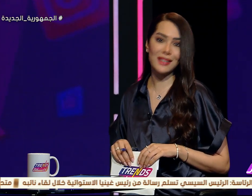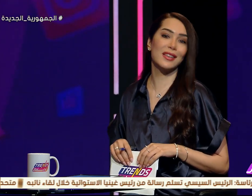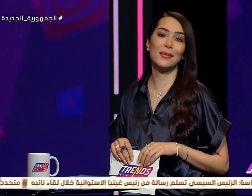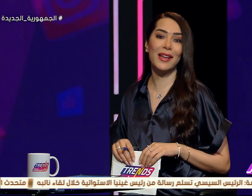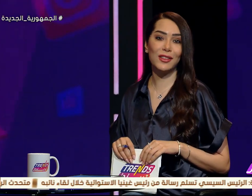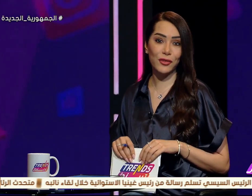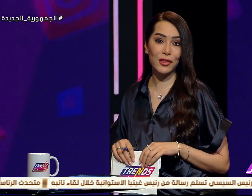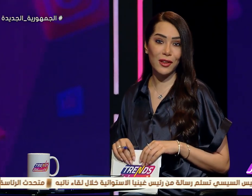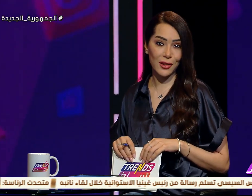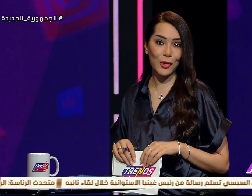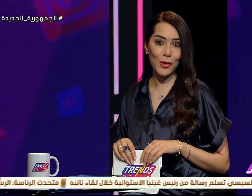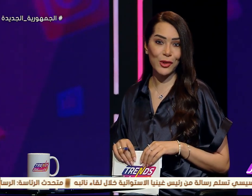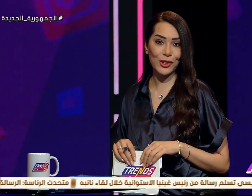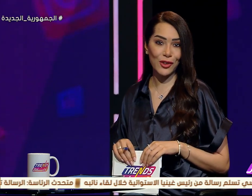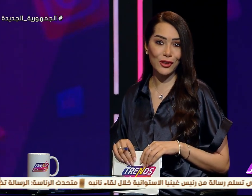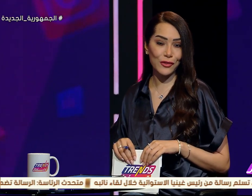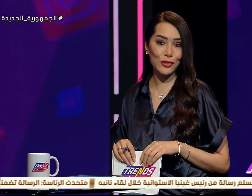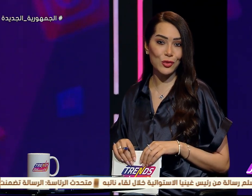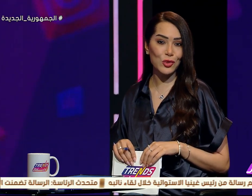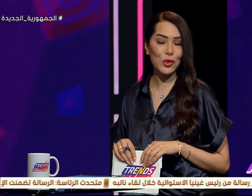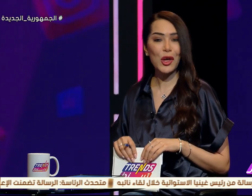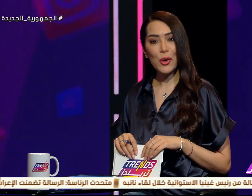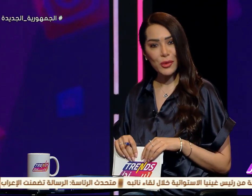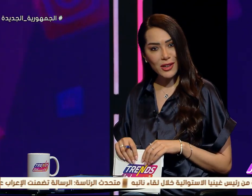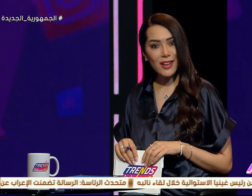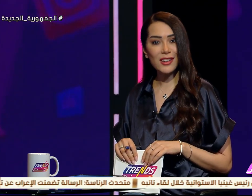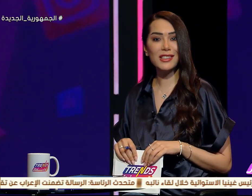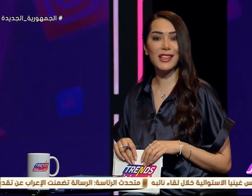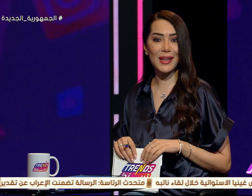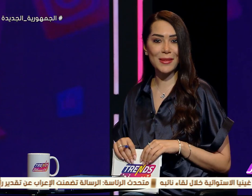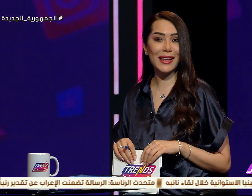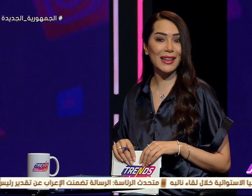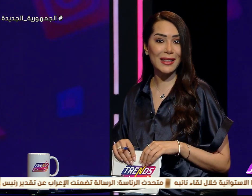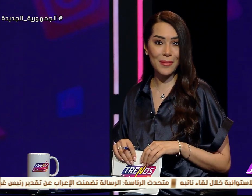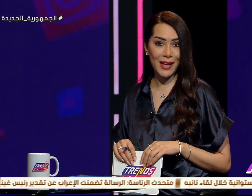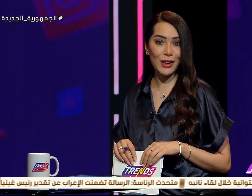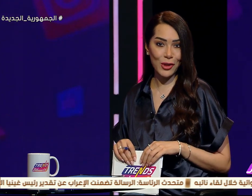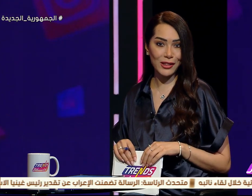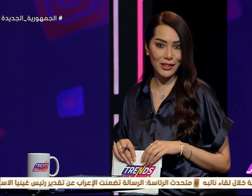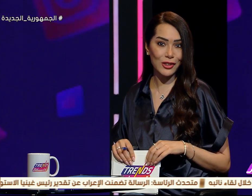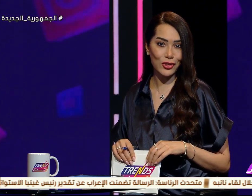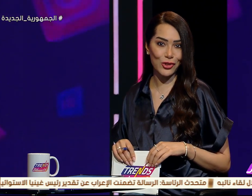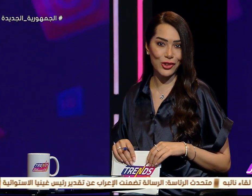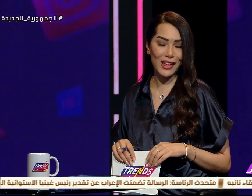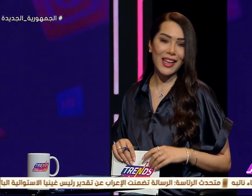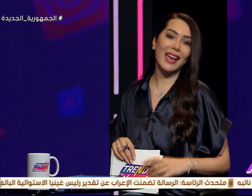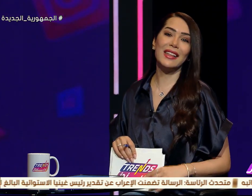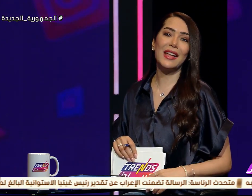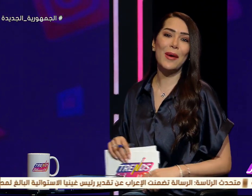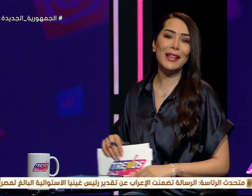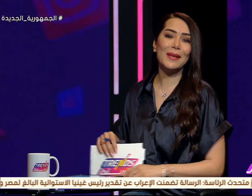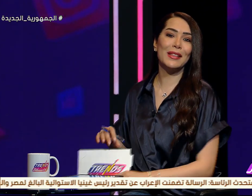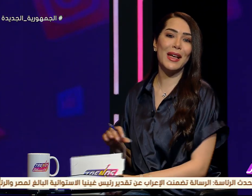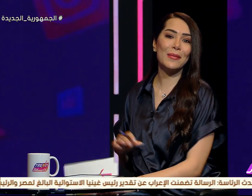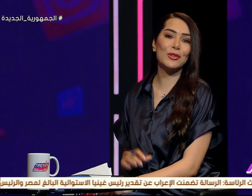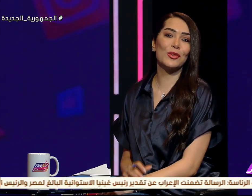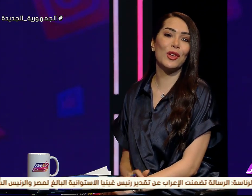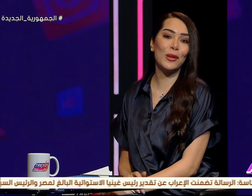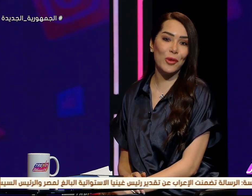حصل مع ضيفتنا اللي منورانا النهاردة في الاستوديو، واللي ليها قصة جميلة جداً مع لغة الإشارة خليتها واحدة من أهم صناع